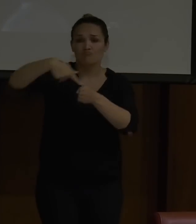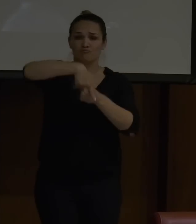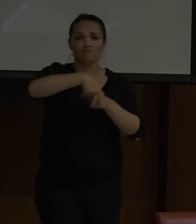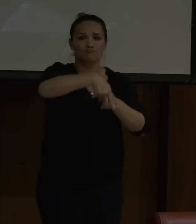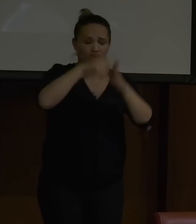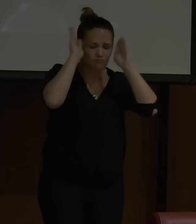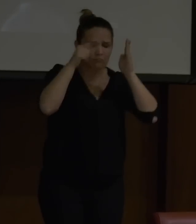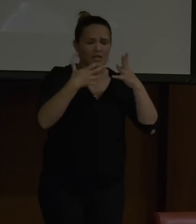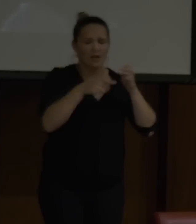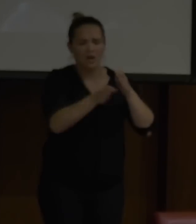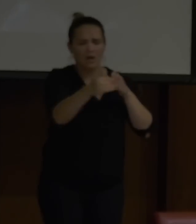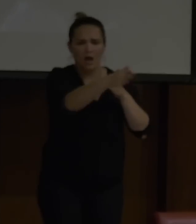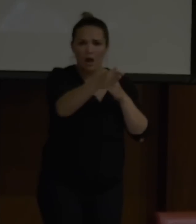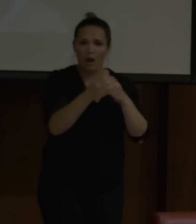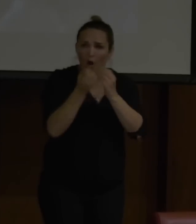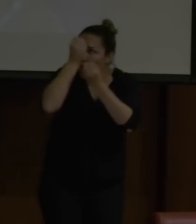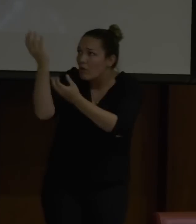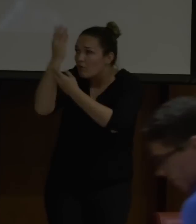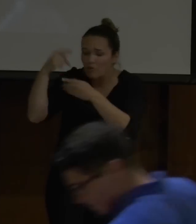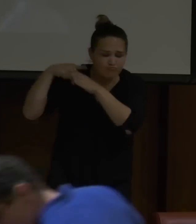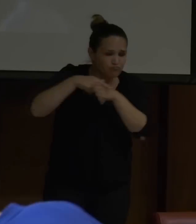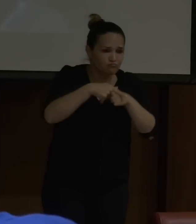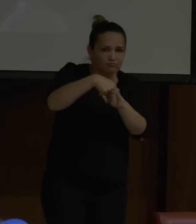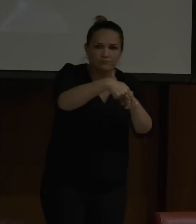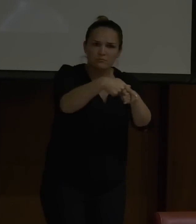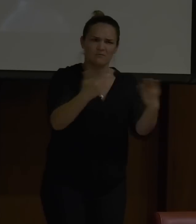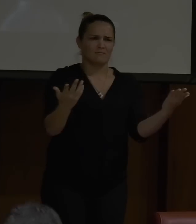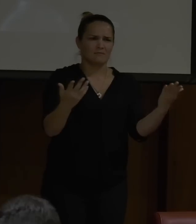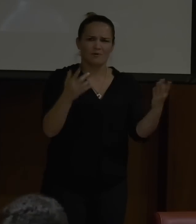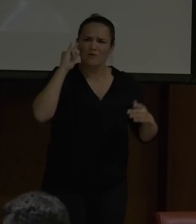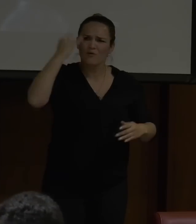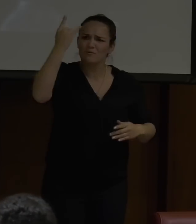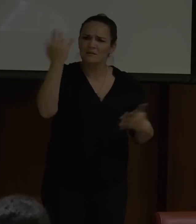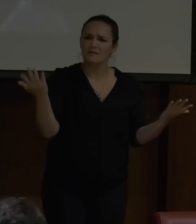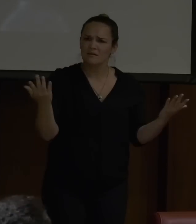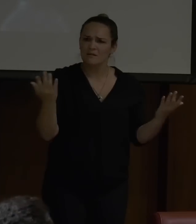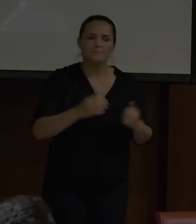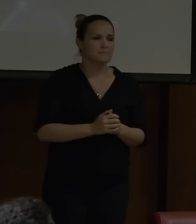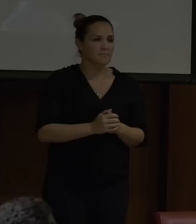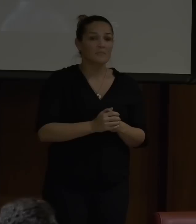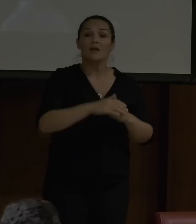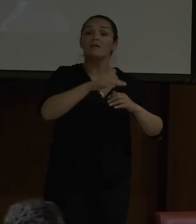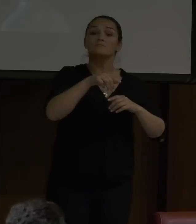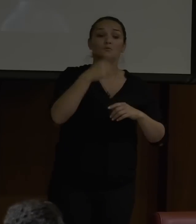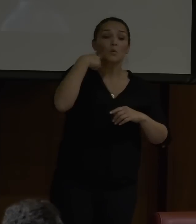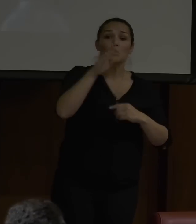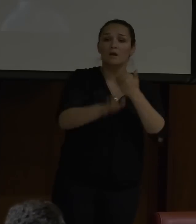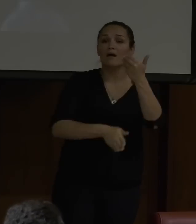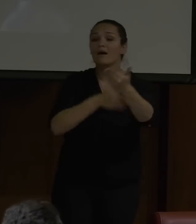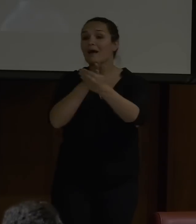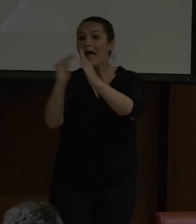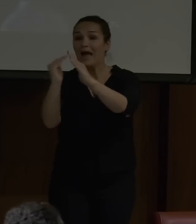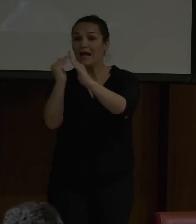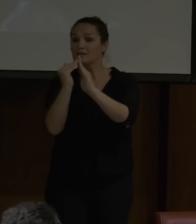caso. Pero más divertido aún, cualquier día que andaba con Medina por las fincas vecinas, paró en una casita a pedir un